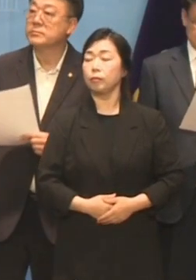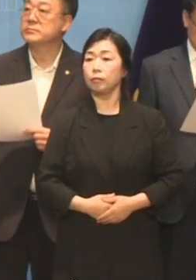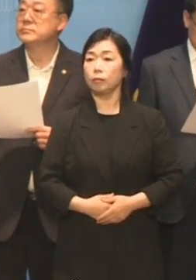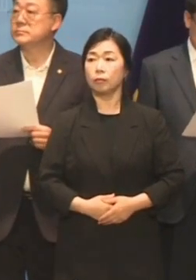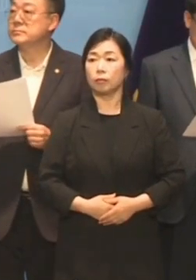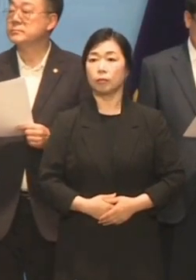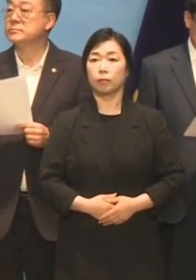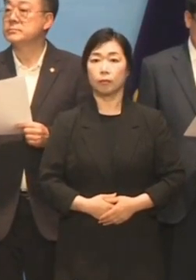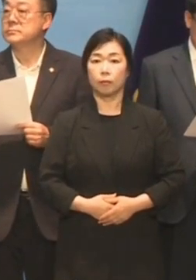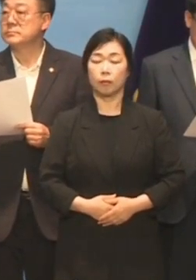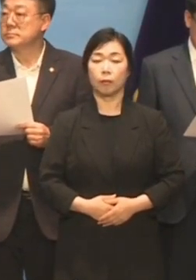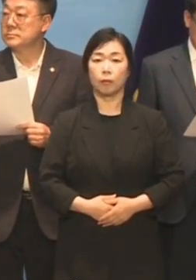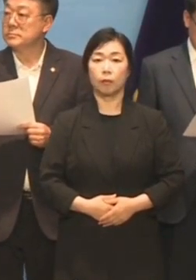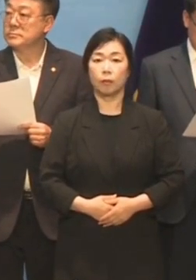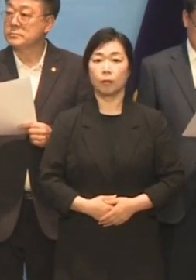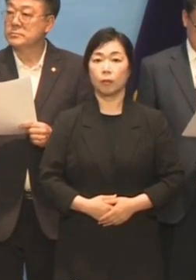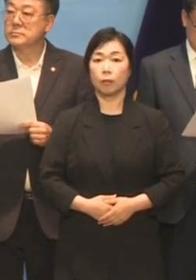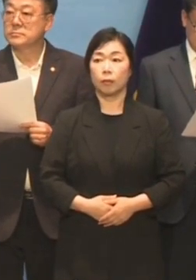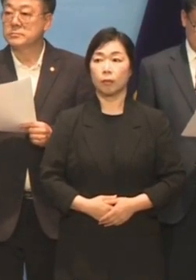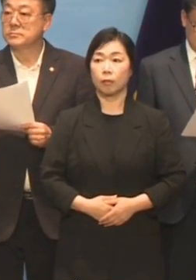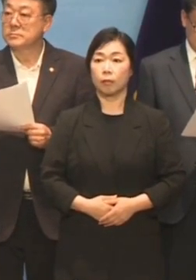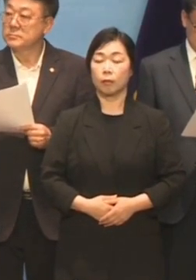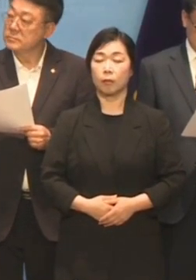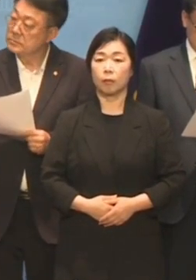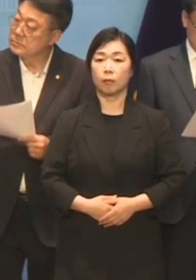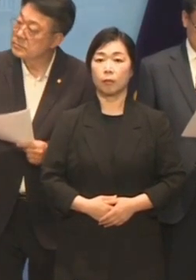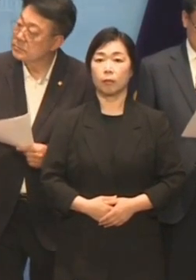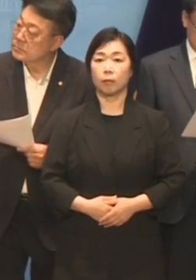아직 안 올라오셨구나. 예.